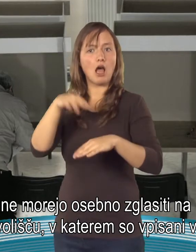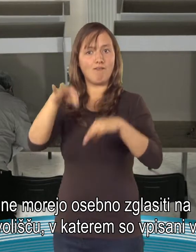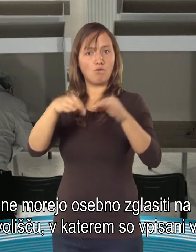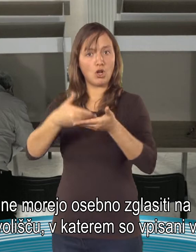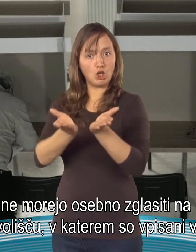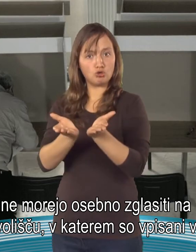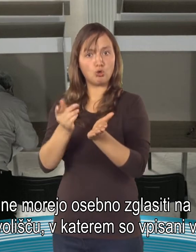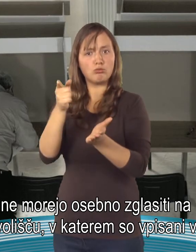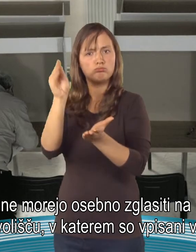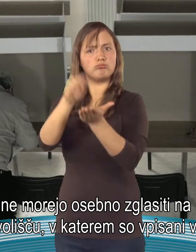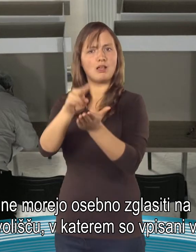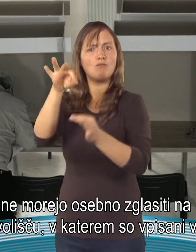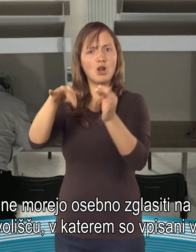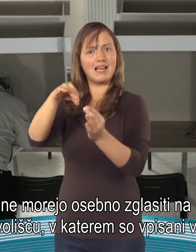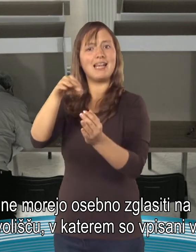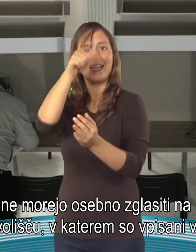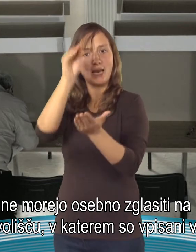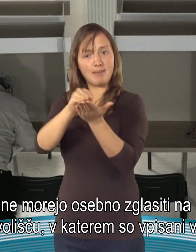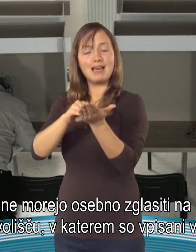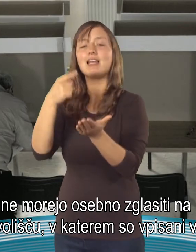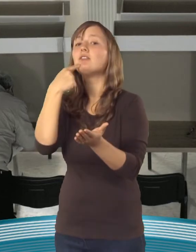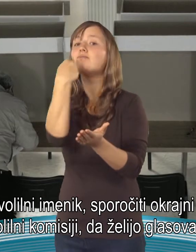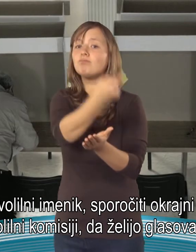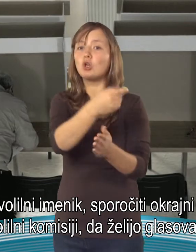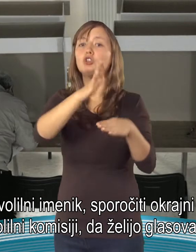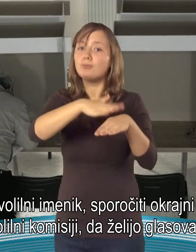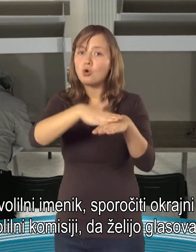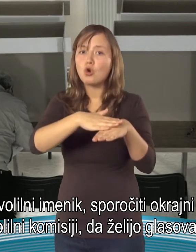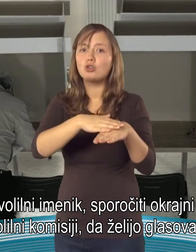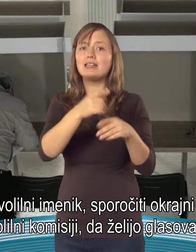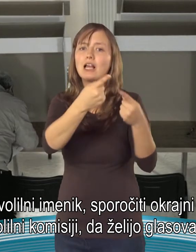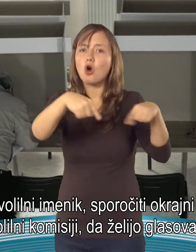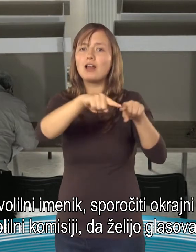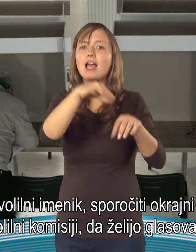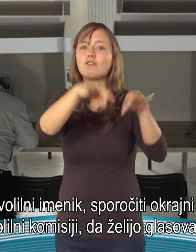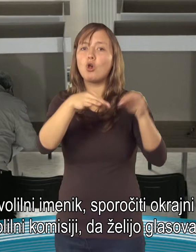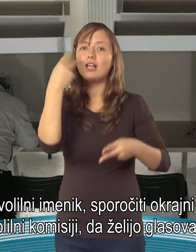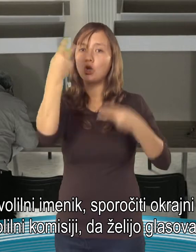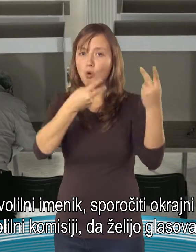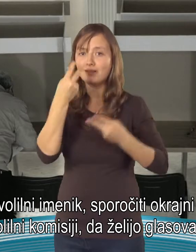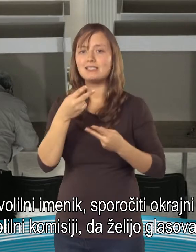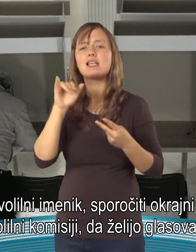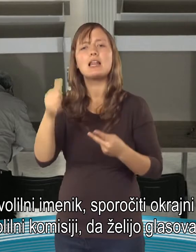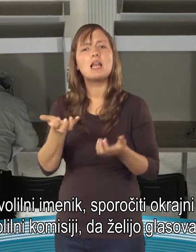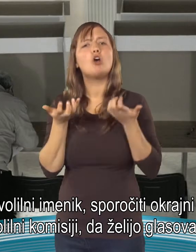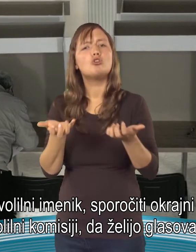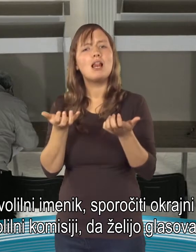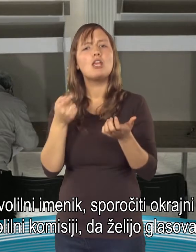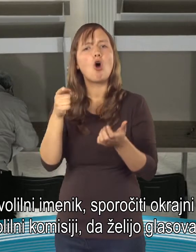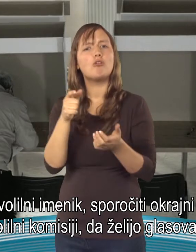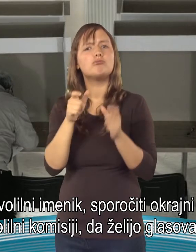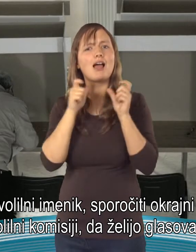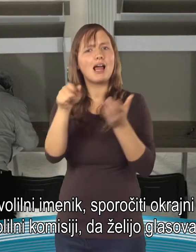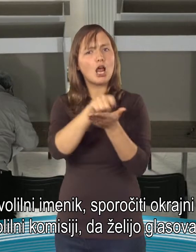katerem so vpisani v volilni imenik, sporočiti okrajni volilni komisiji, da želijo glasovati pred volilnim